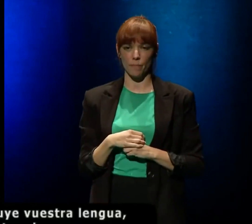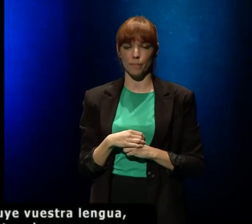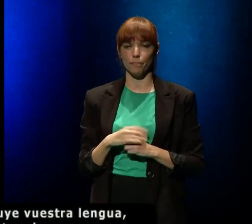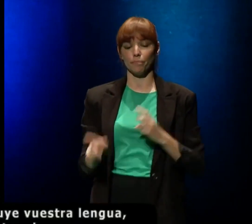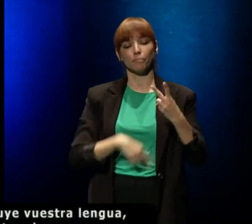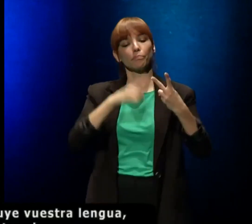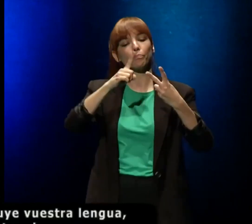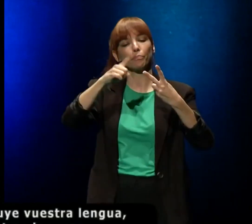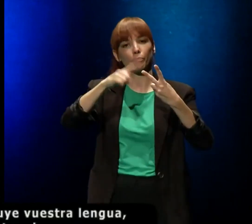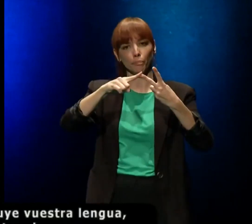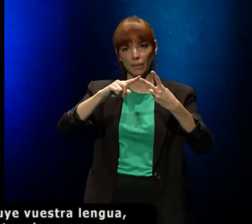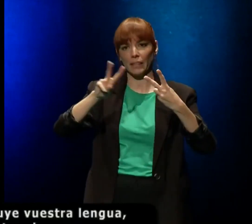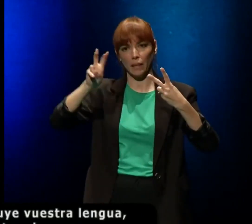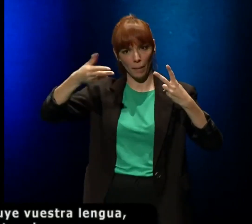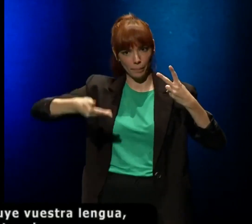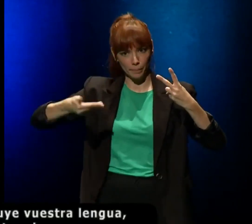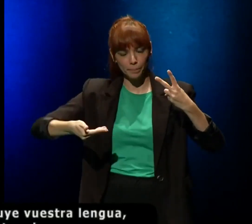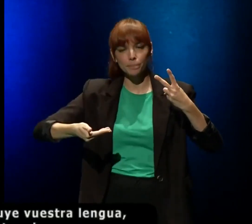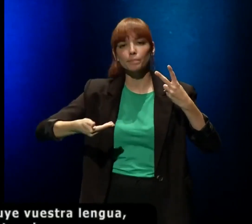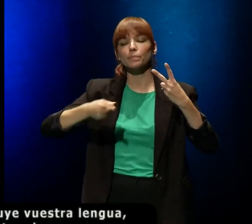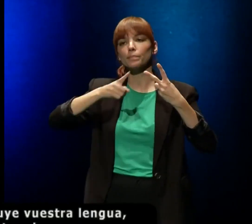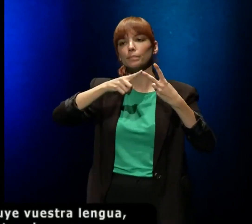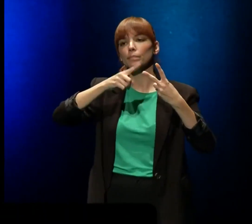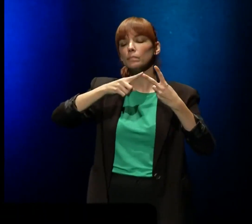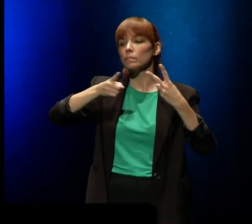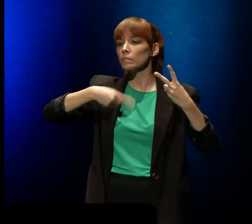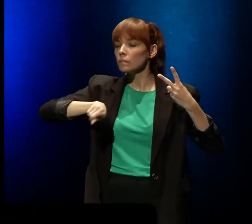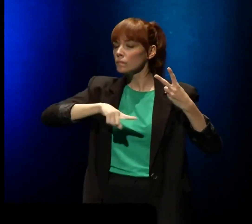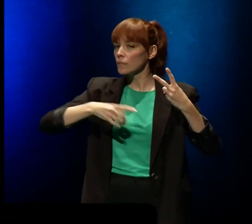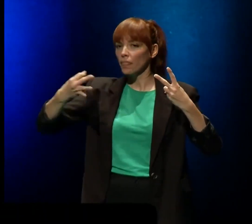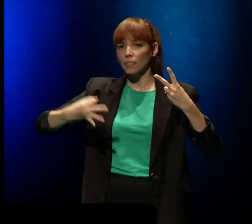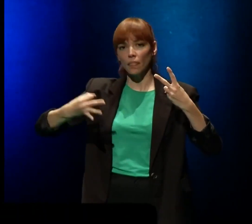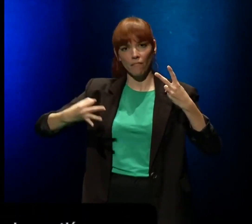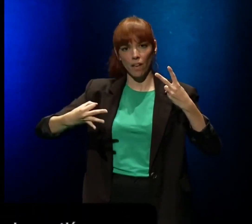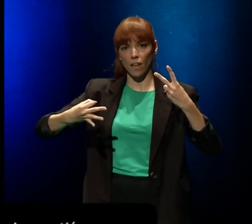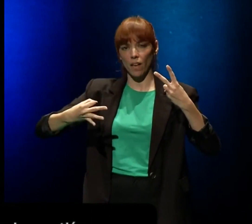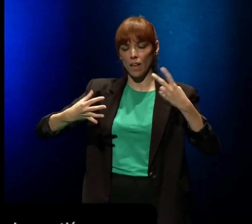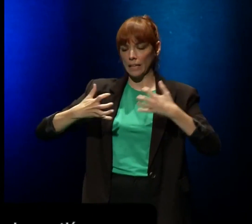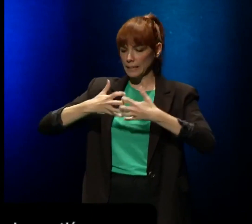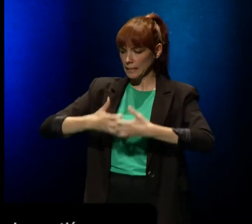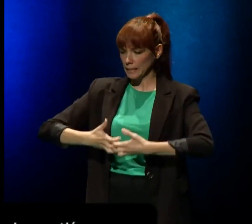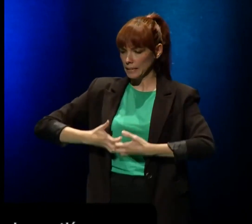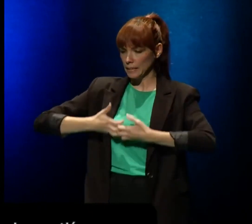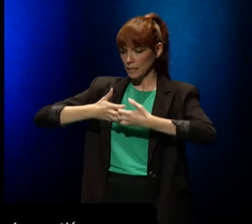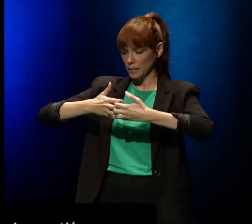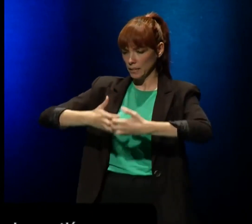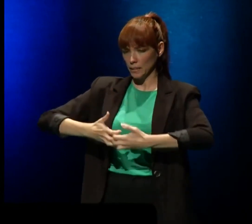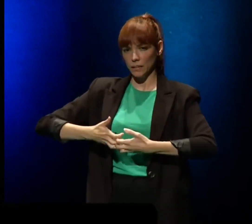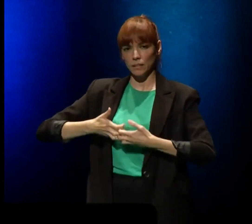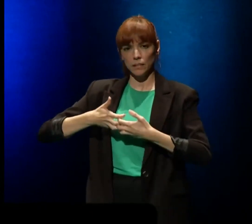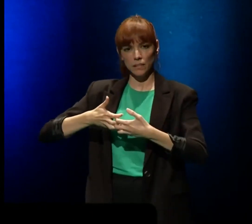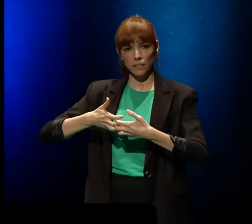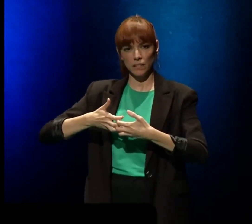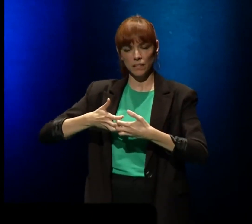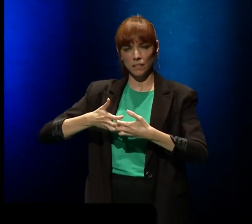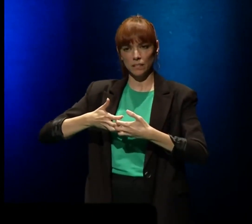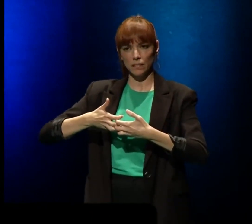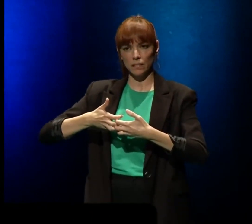Segunda cuestión. Tenemos que luchar contra las dobles y las